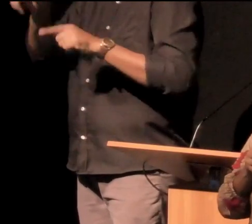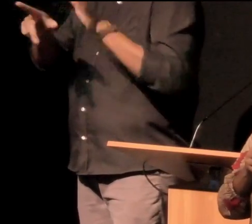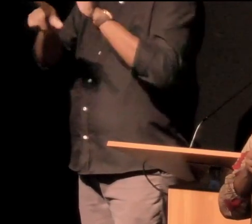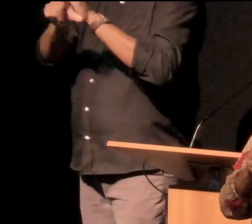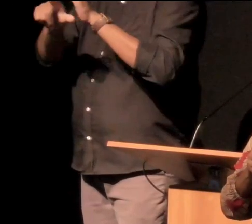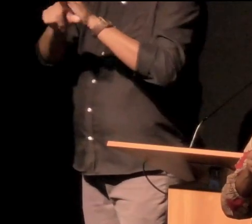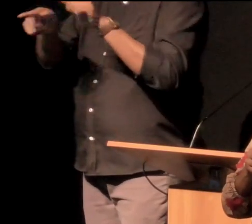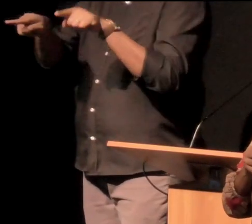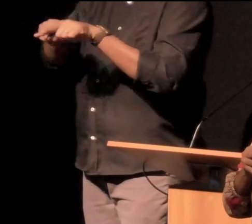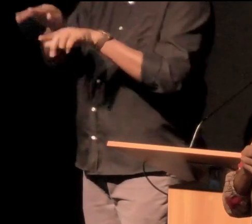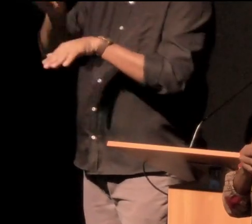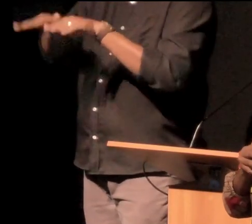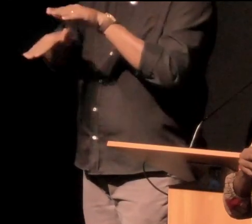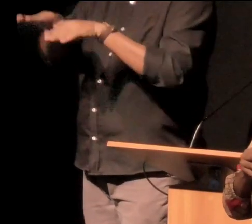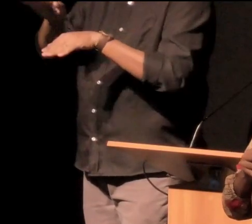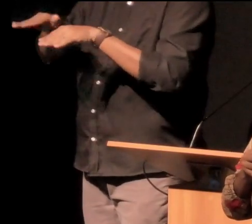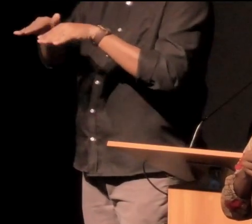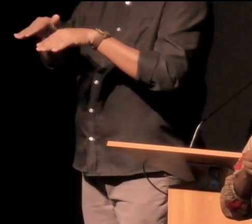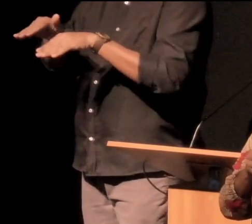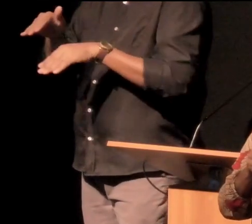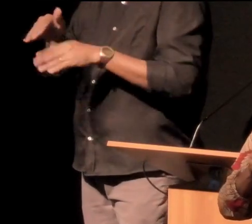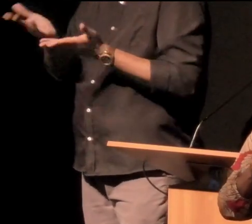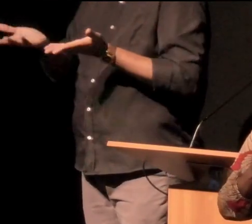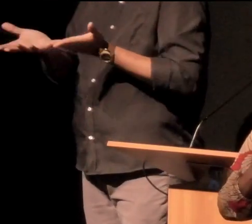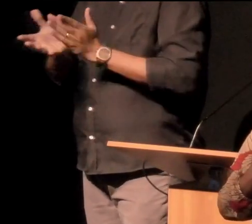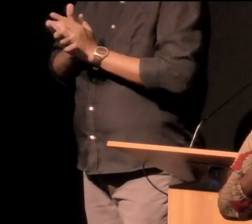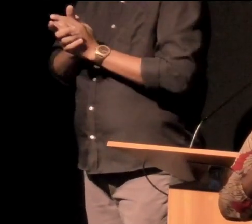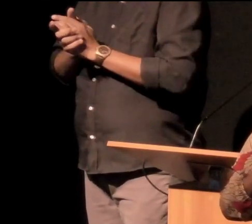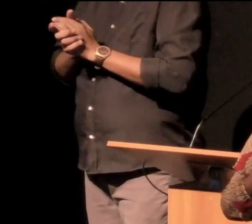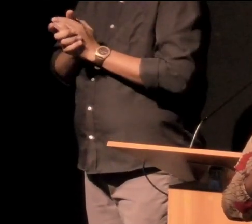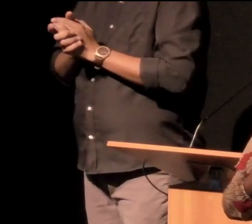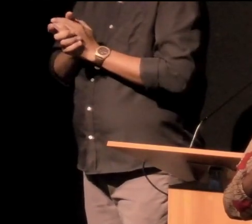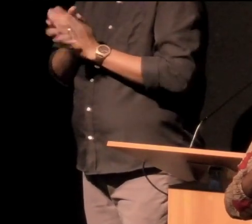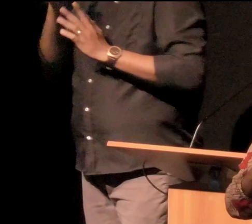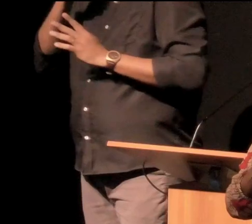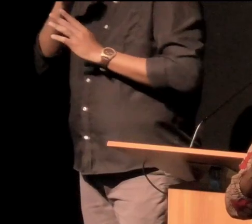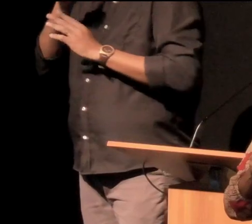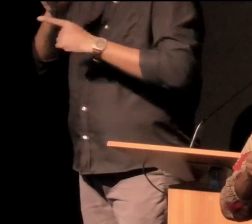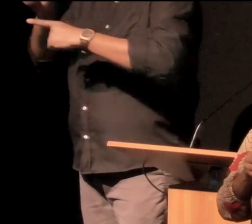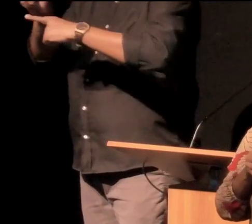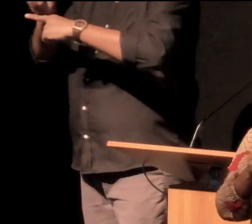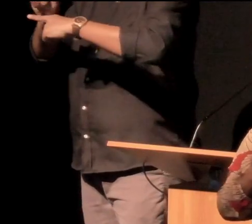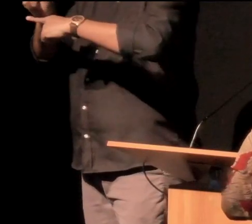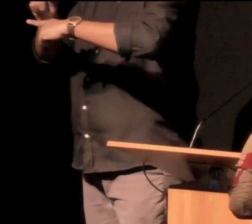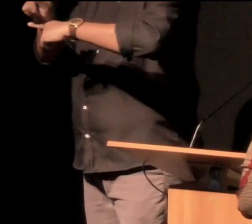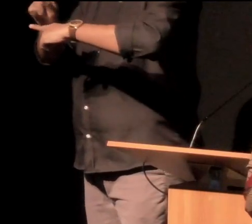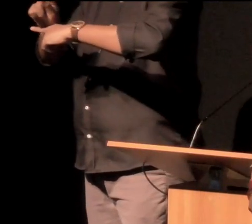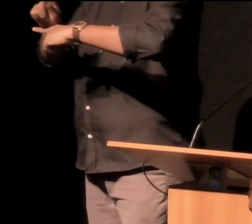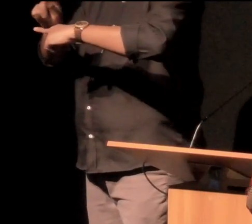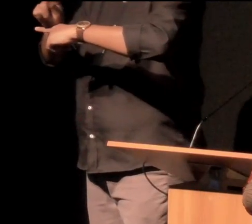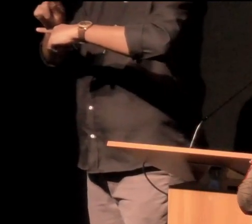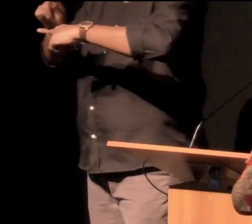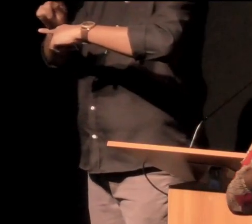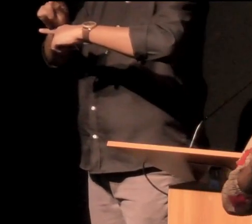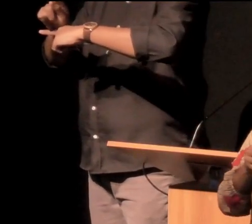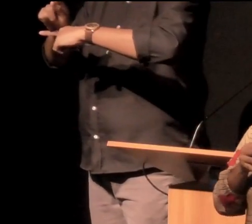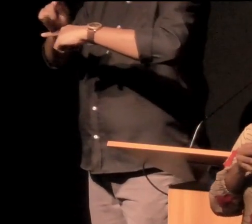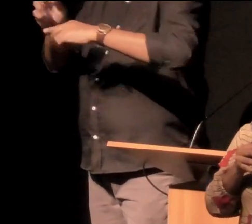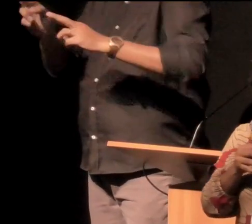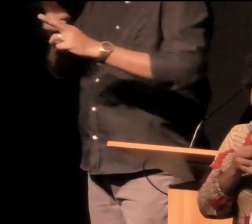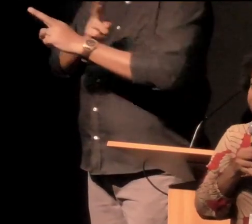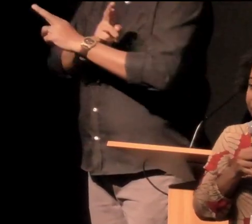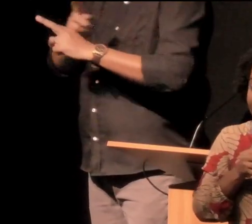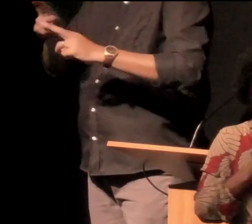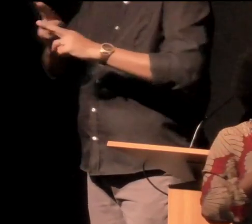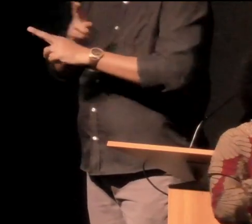depende né da Visão da gestão né em relação é a questões